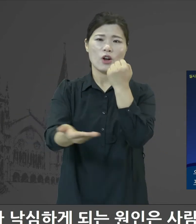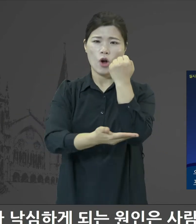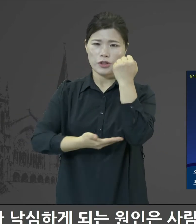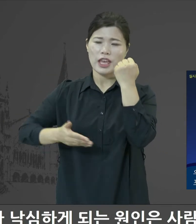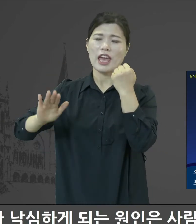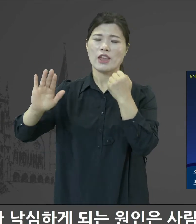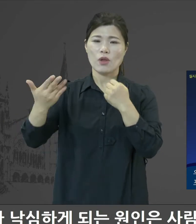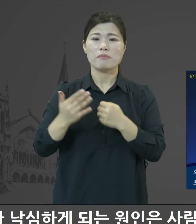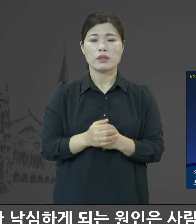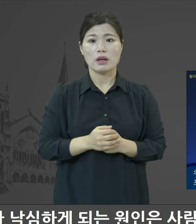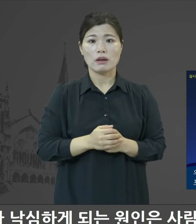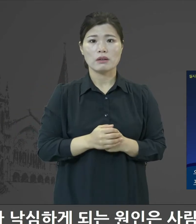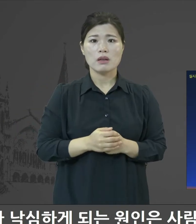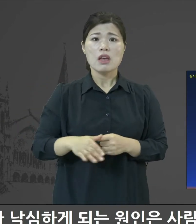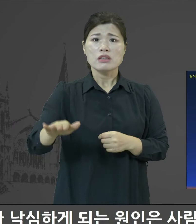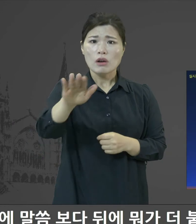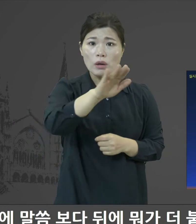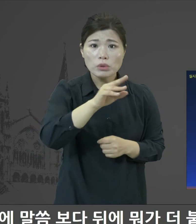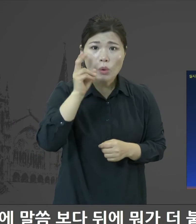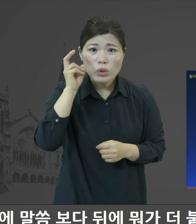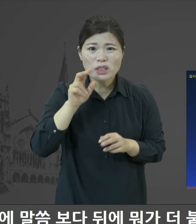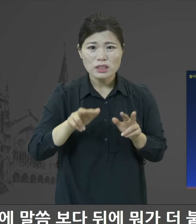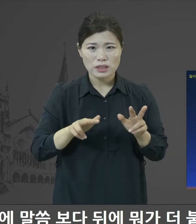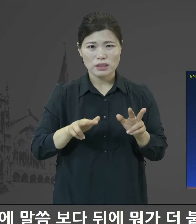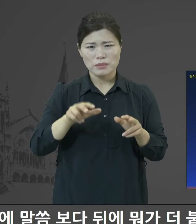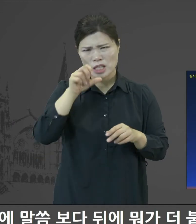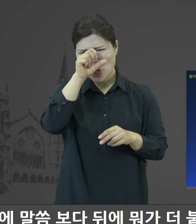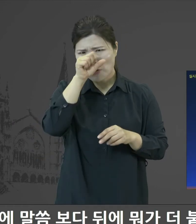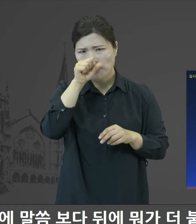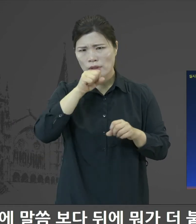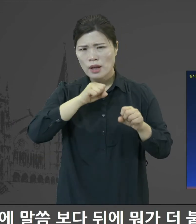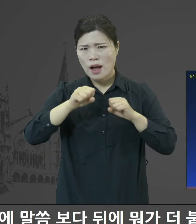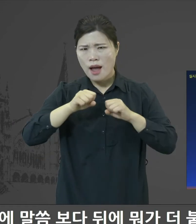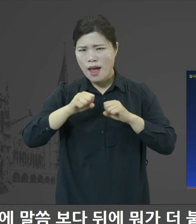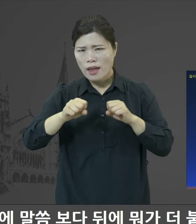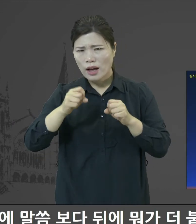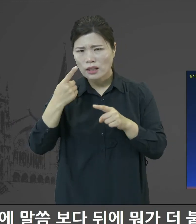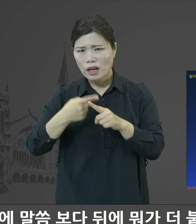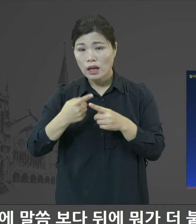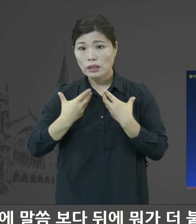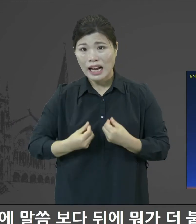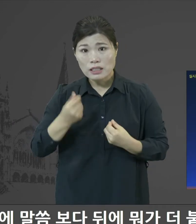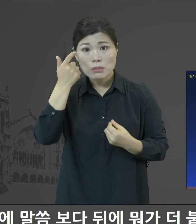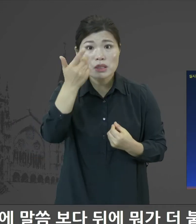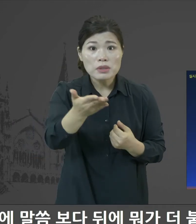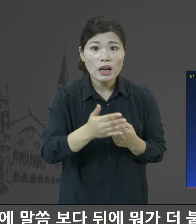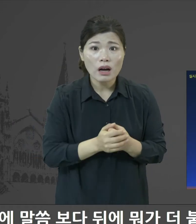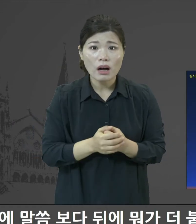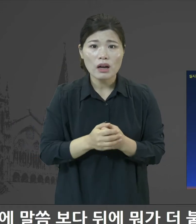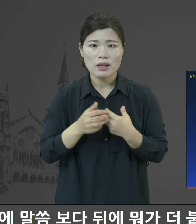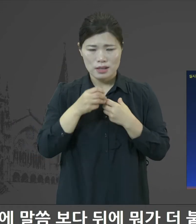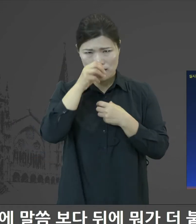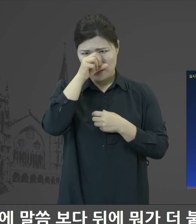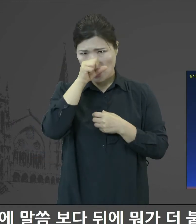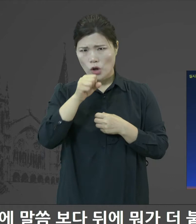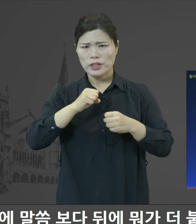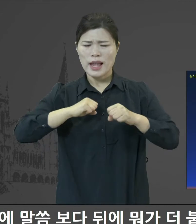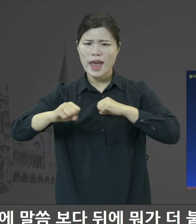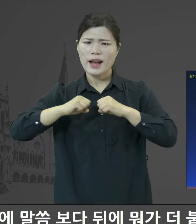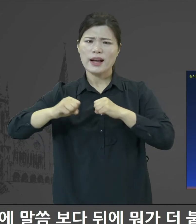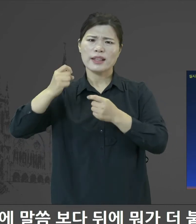선을 행하다가 지금 낙심하고 계십니까? 낙심 뚝 하시기 바랍니다. 선을 행하다가